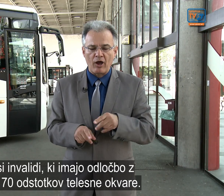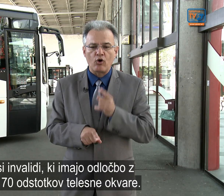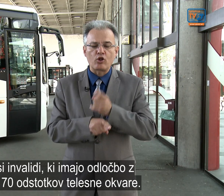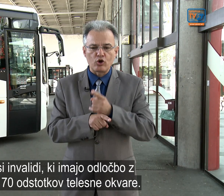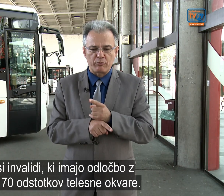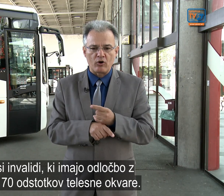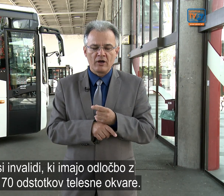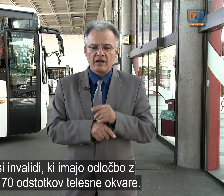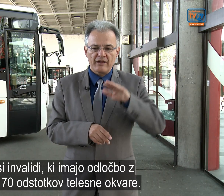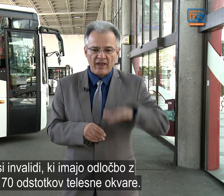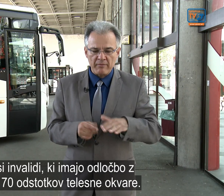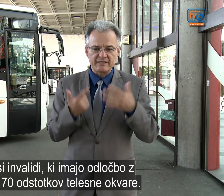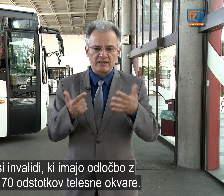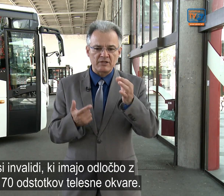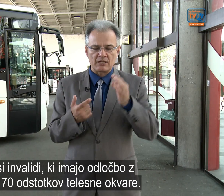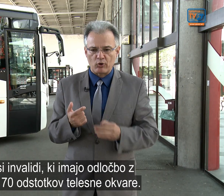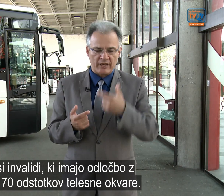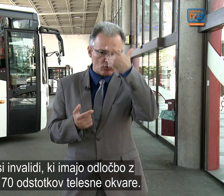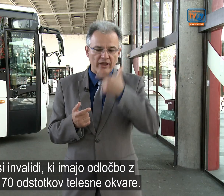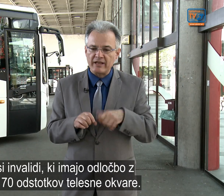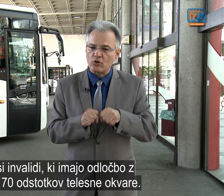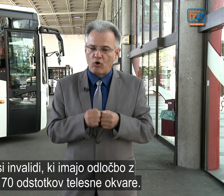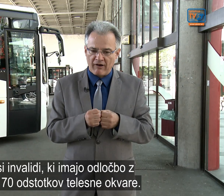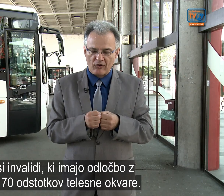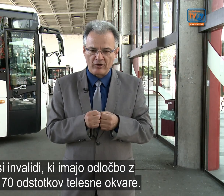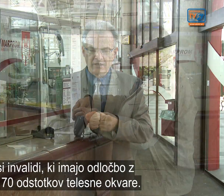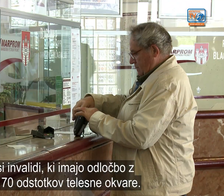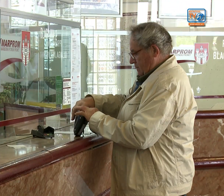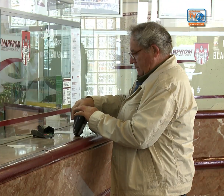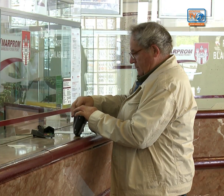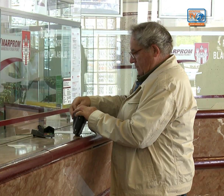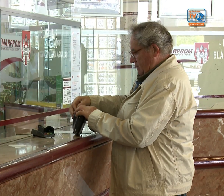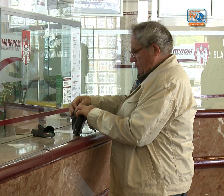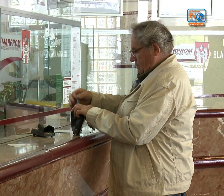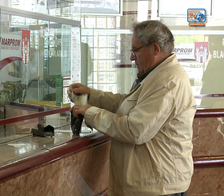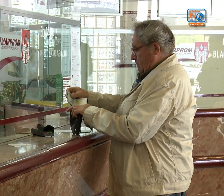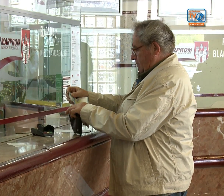ki imajo odločbo najmanj 70% telesno okvaro.